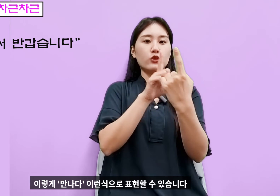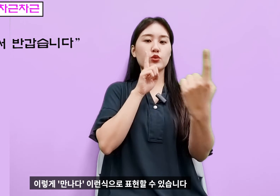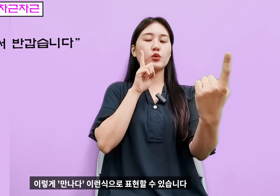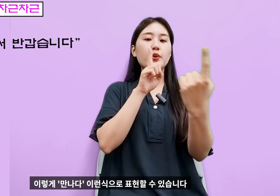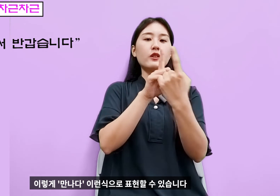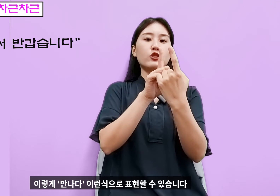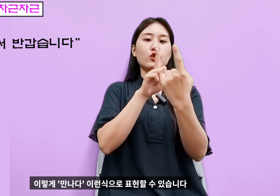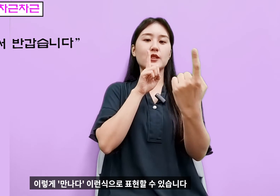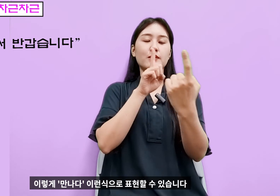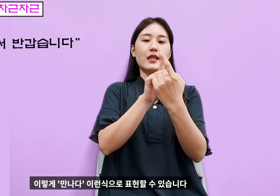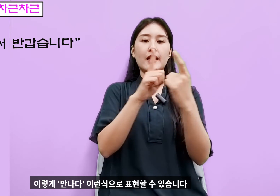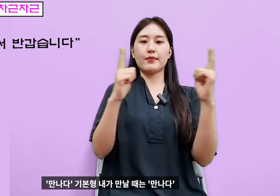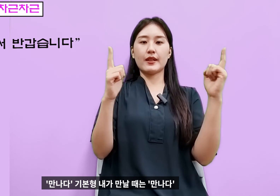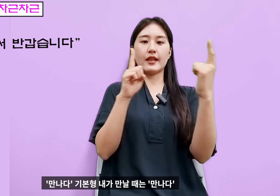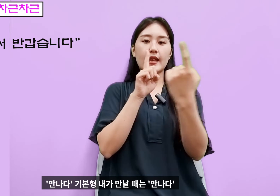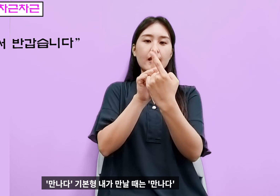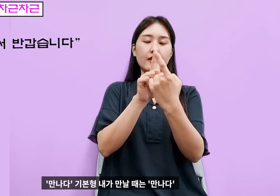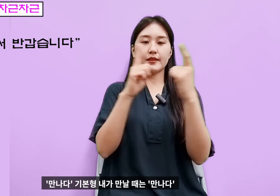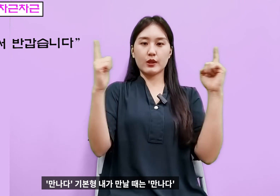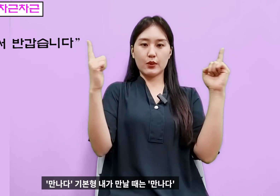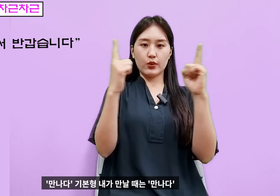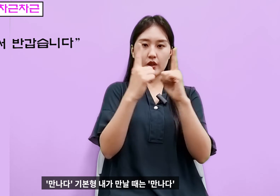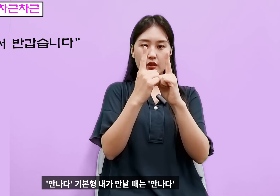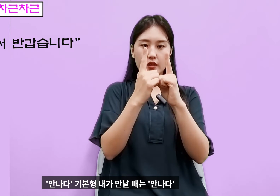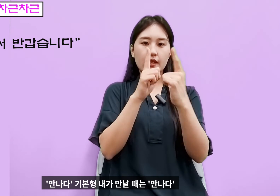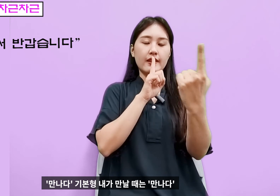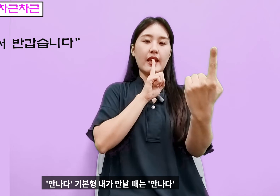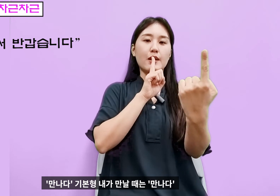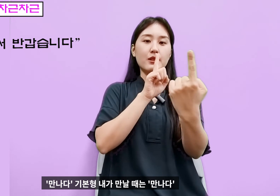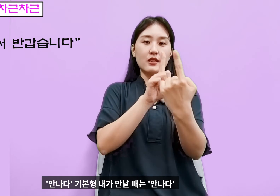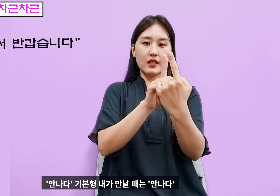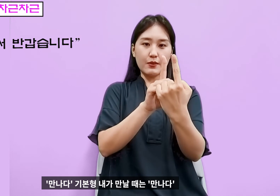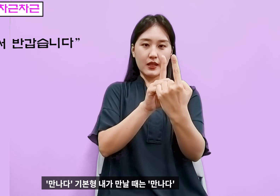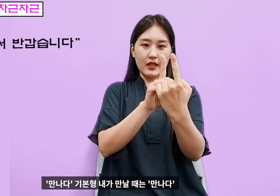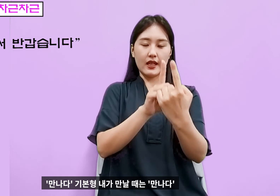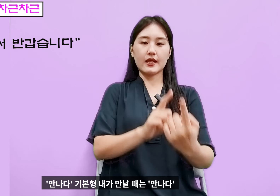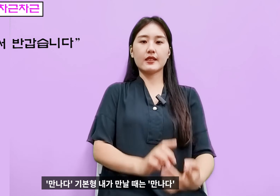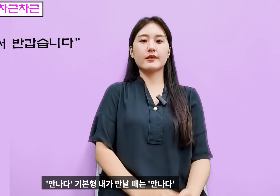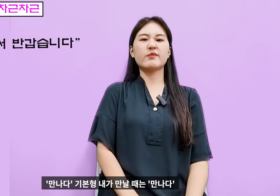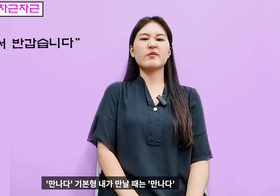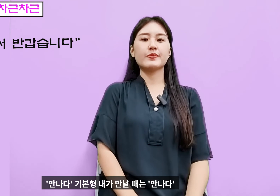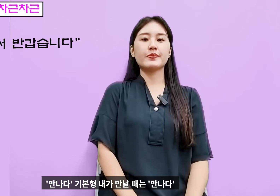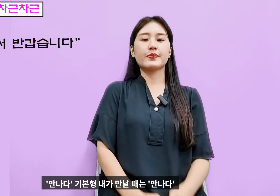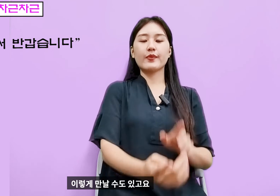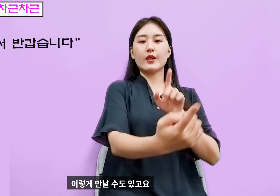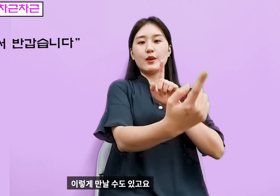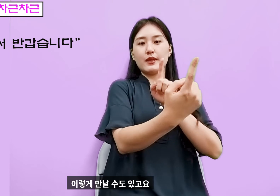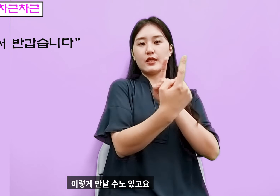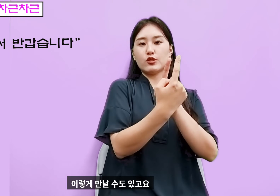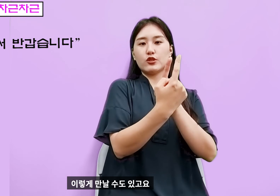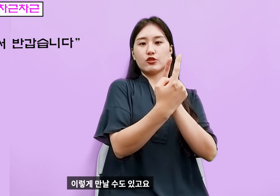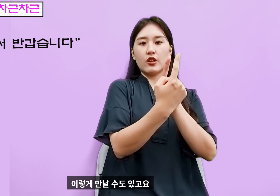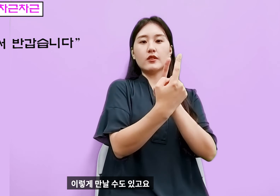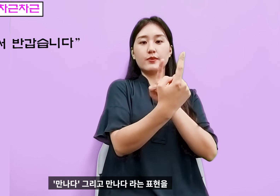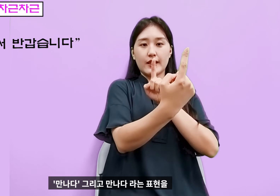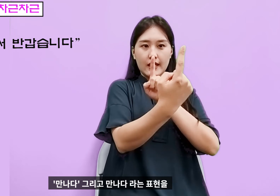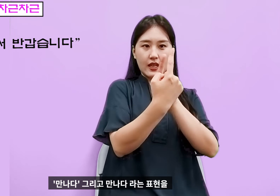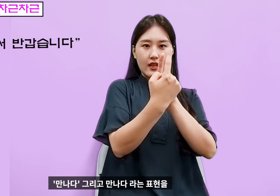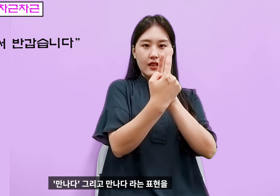식으로 표현할 수 있습니다. 만나다, 기본형. 내가 만날 때는 만나다. 이렇게 만날 수도 있고요. 만나다.